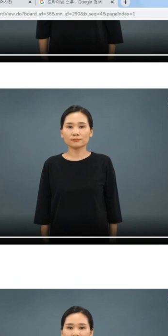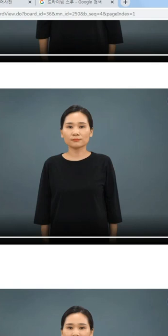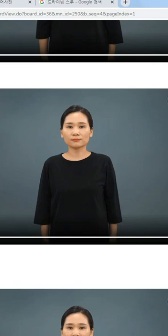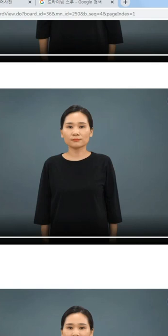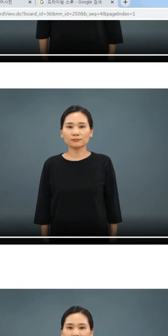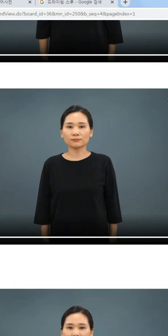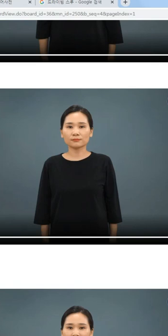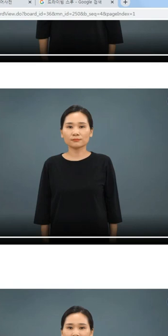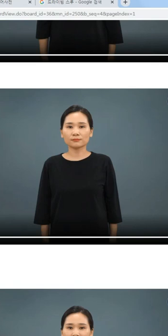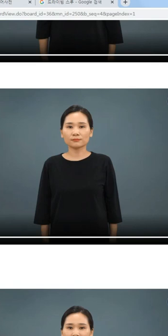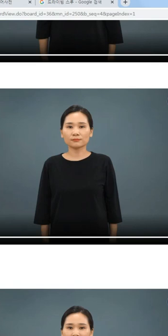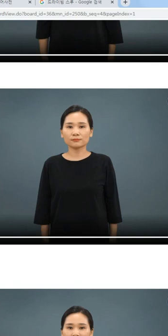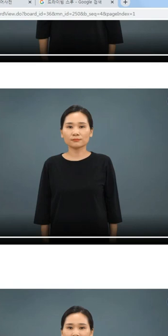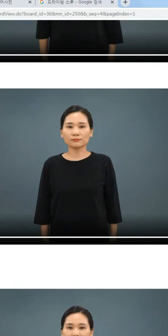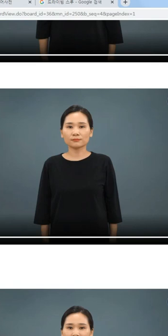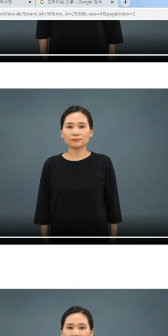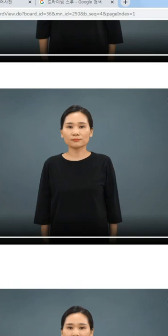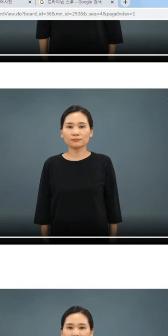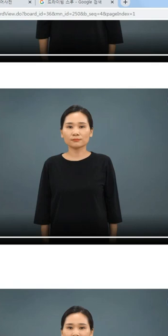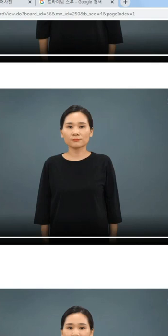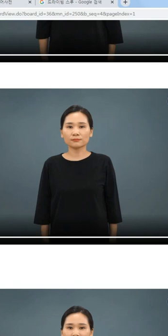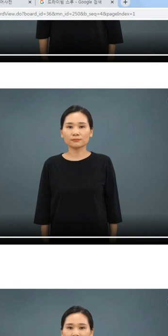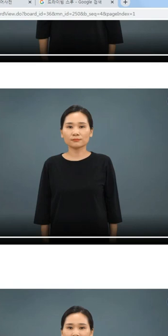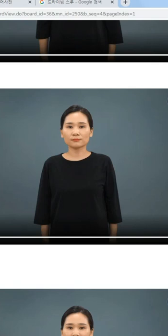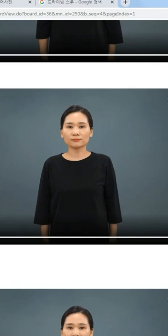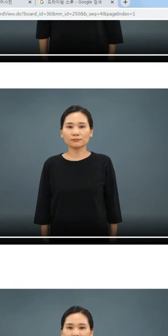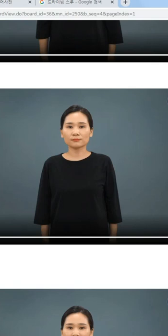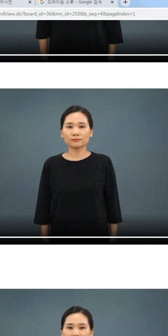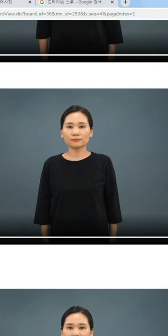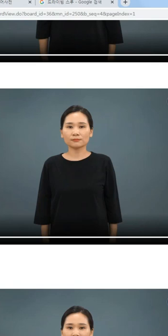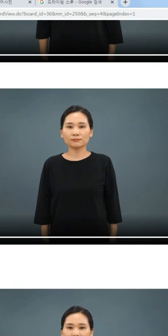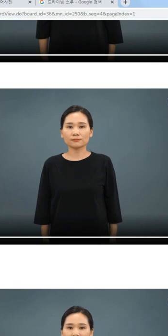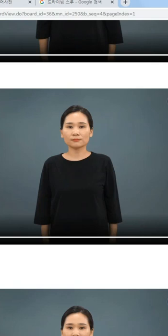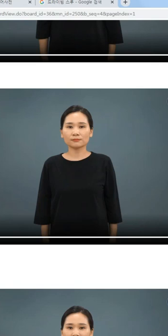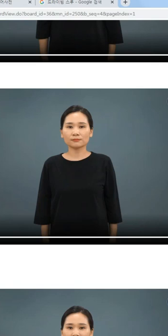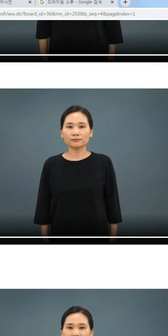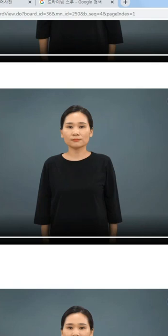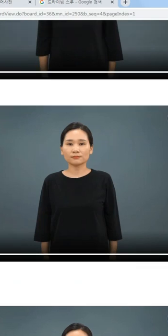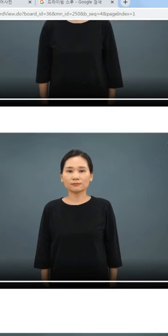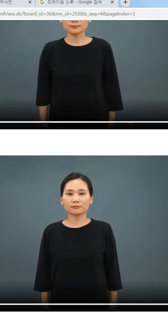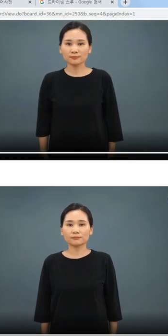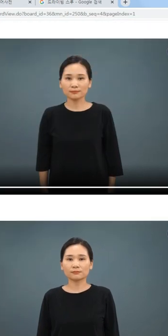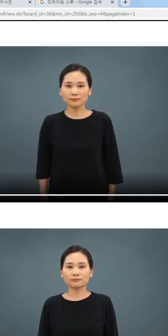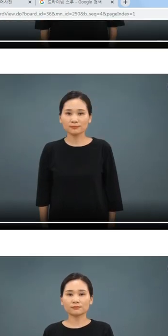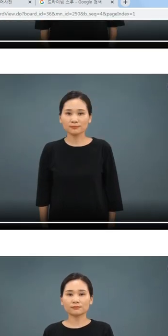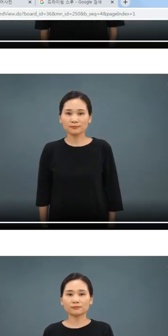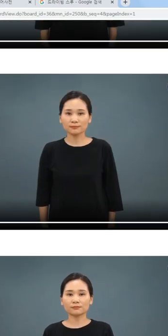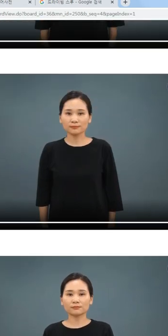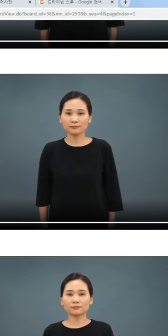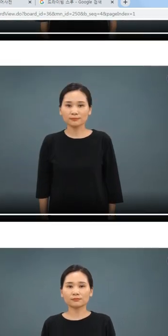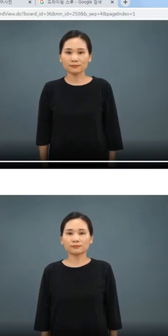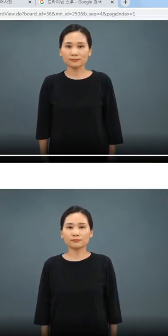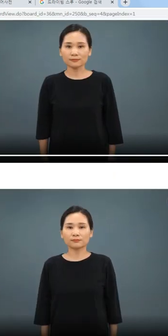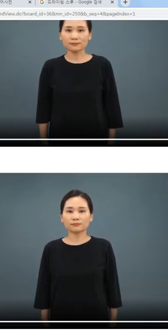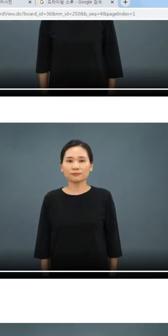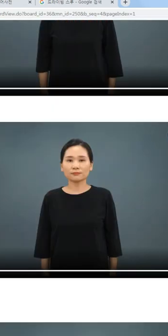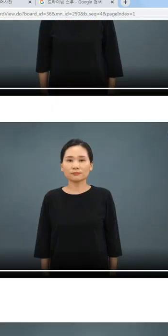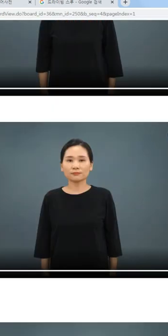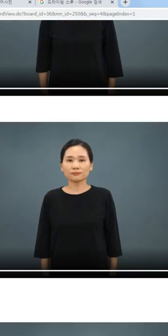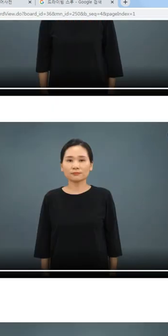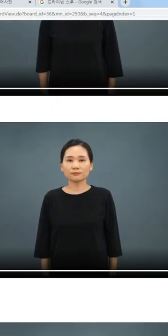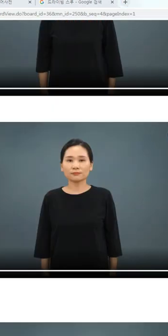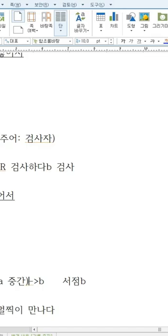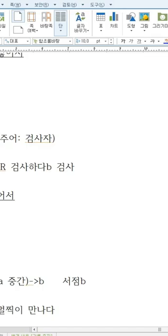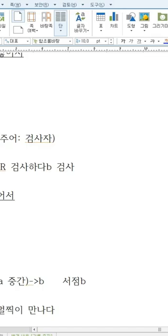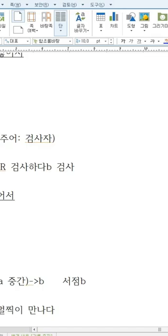그게 달라진다는 거를 반영해서 표현해야 된다는 거죠. 그래서 이거 이렇게 표시하면 안 돼요. 승차 진료 1, 2 이렇게 적으시면 안